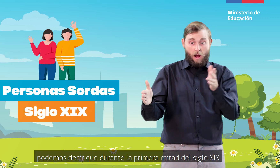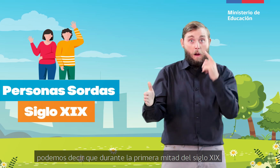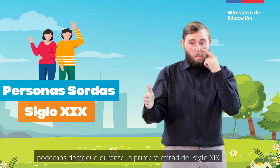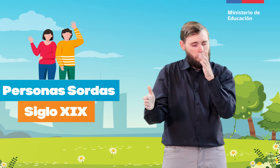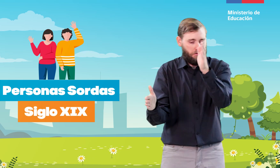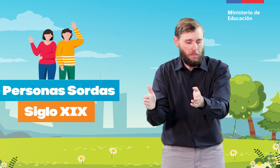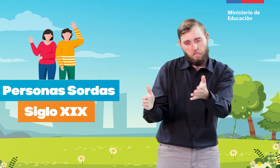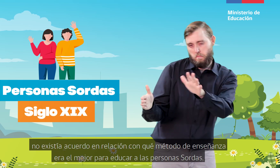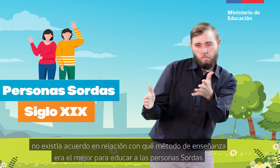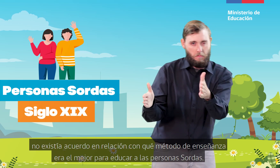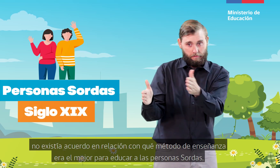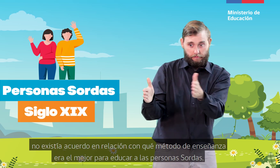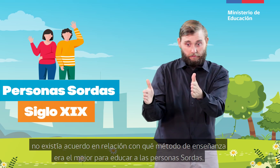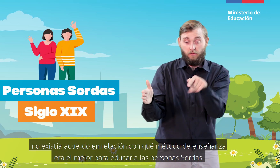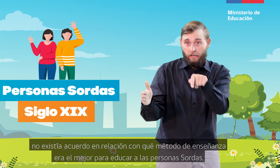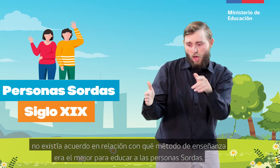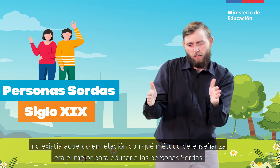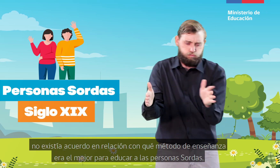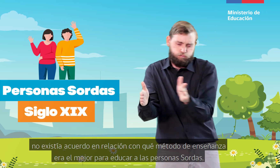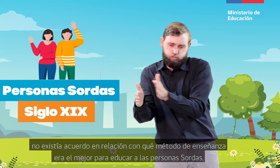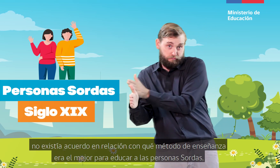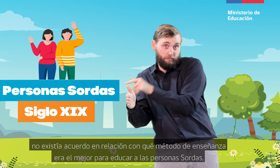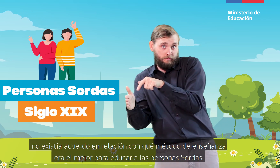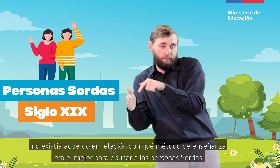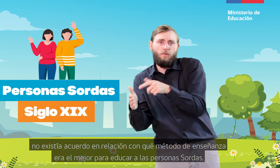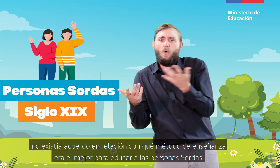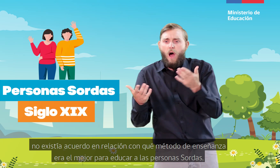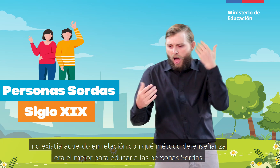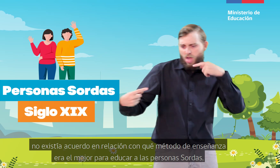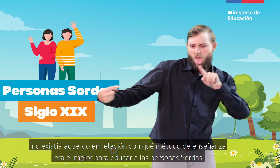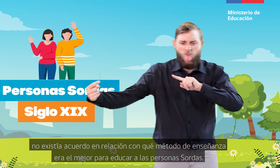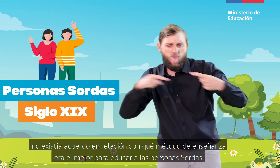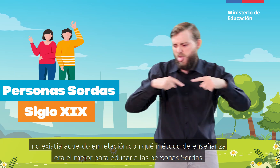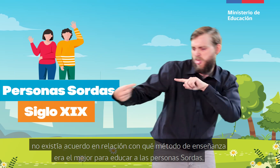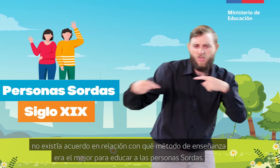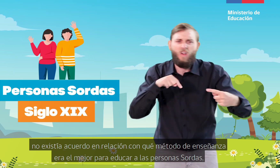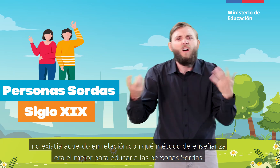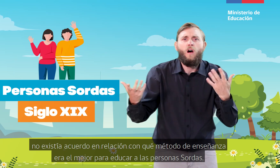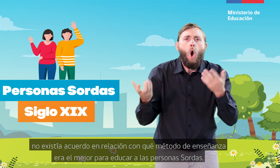XIX no existía acuerdo en relación con qué método de enseñanza era el mejor para educar a las personas